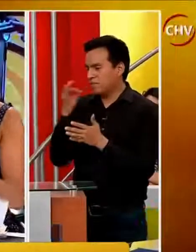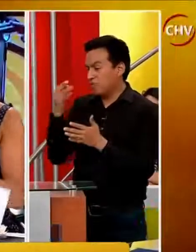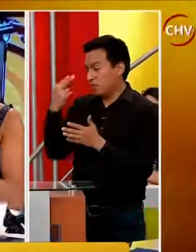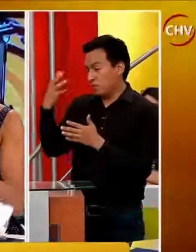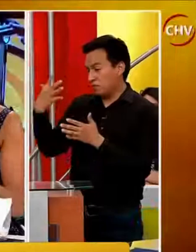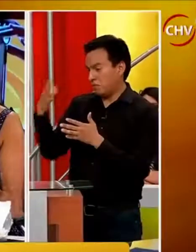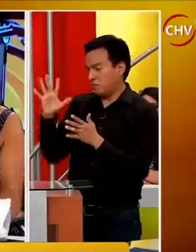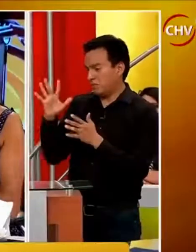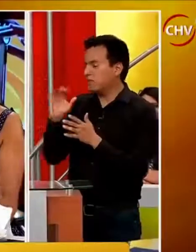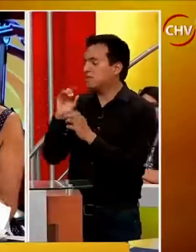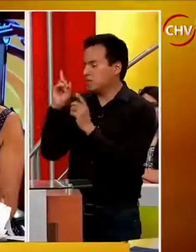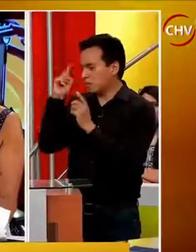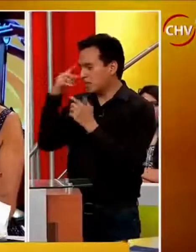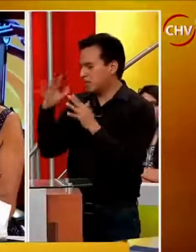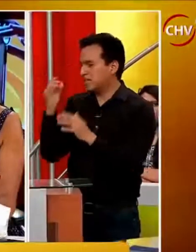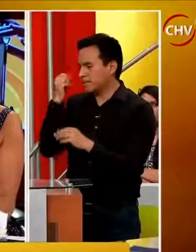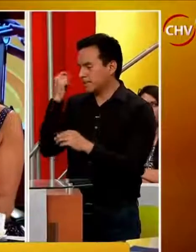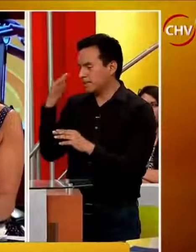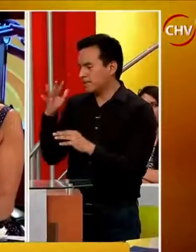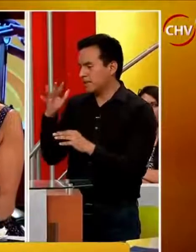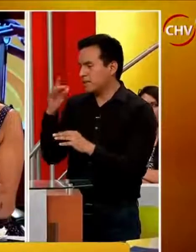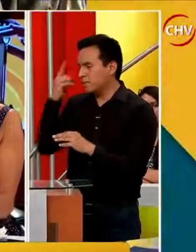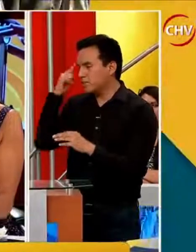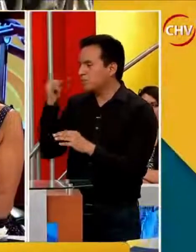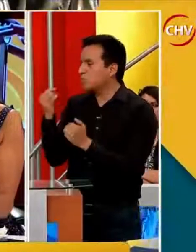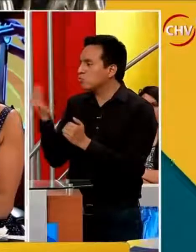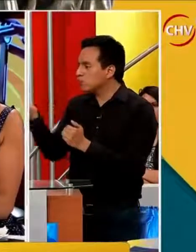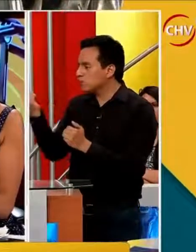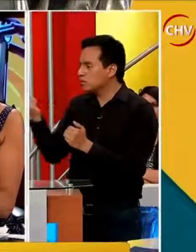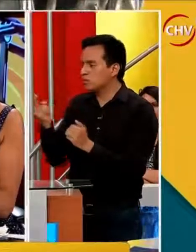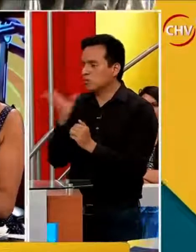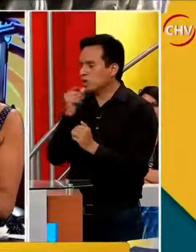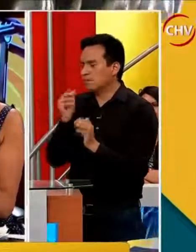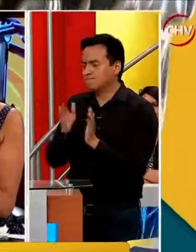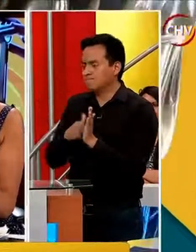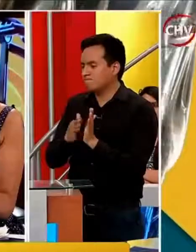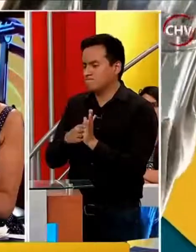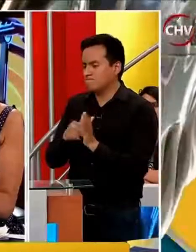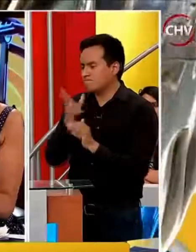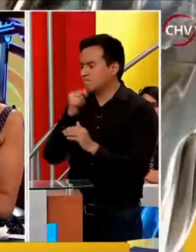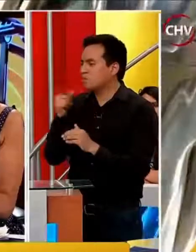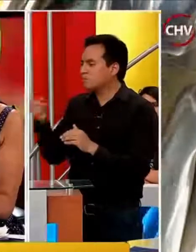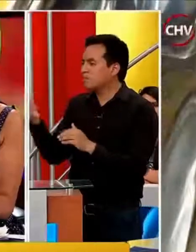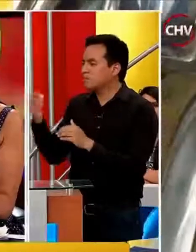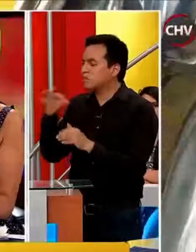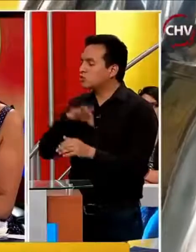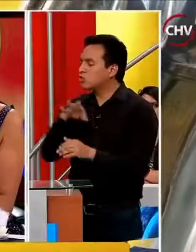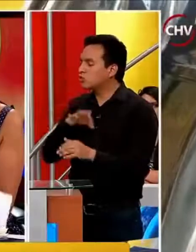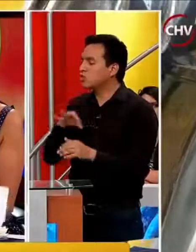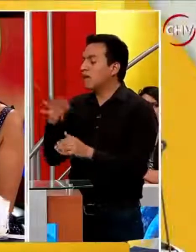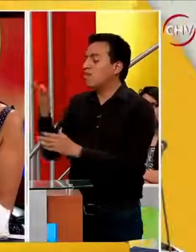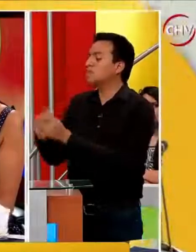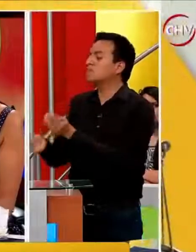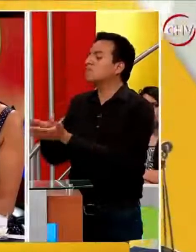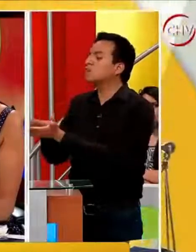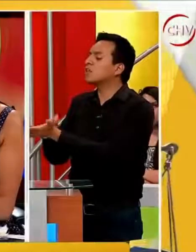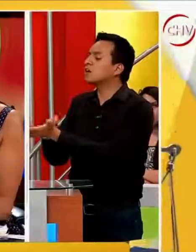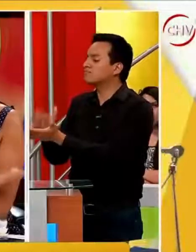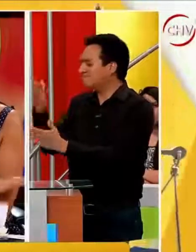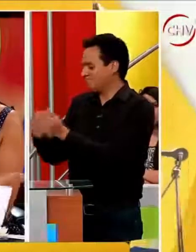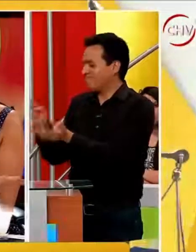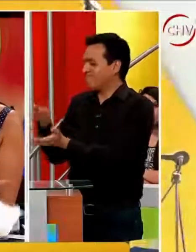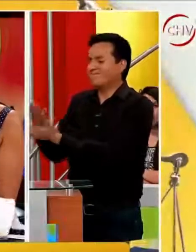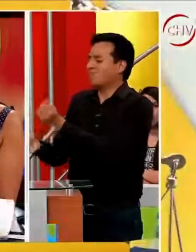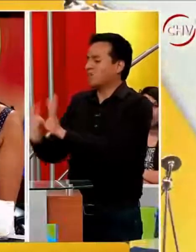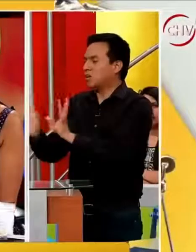dificultades para entenderse. Entonces, yo necesito que ustedes tengan algún documento que diga que esa pensión está terminada, se acabó y que hoy día no la percibe nadie. No